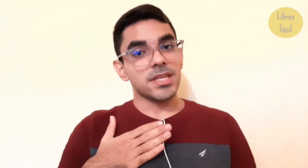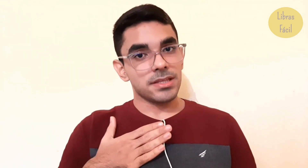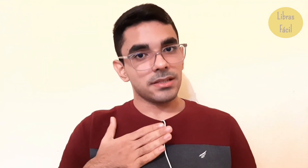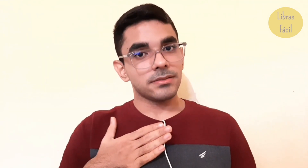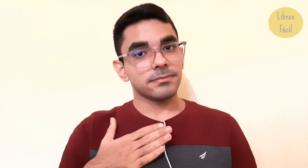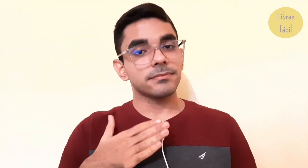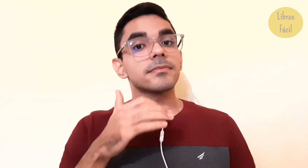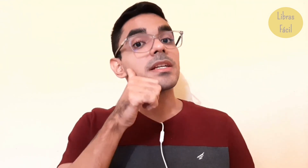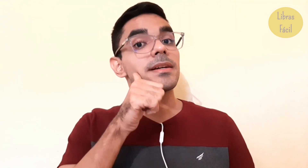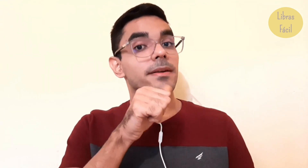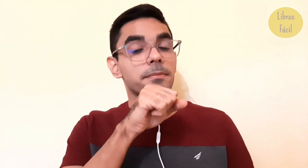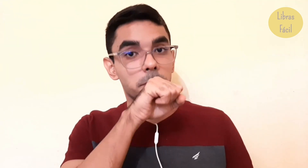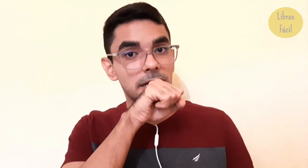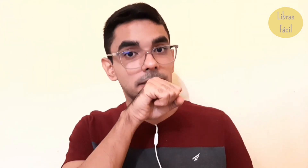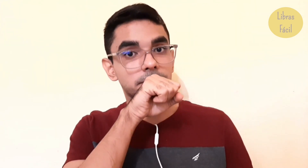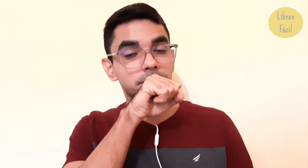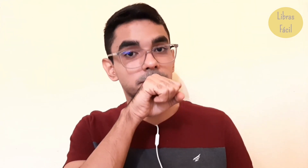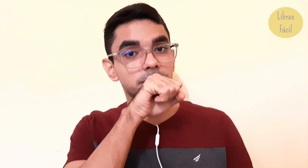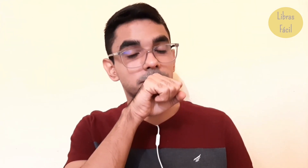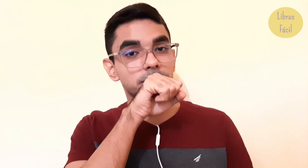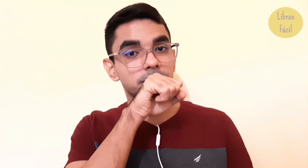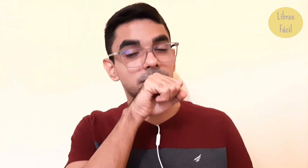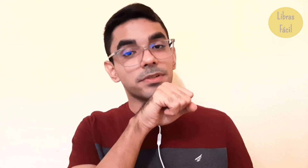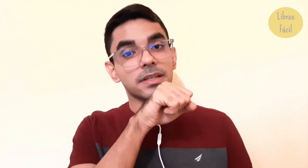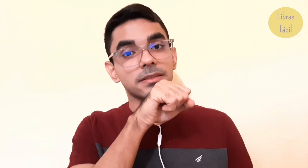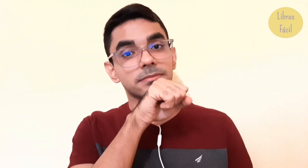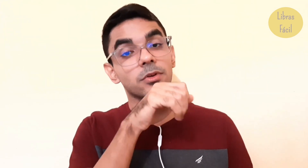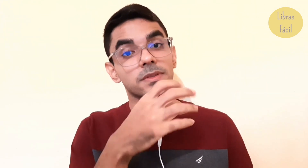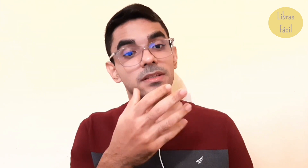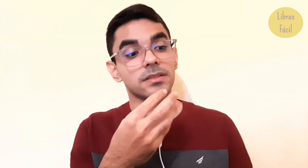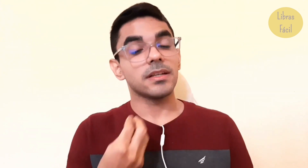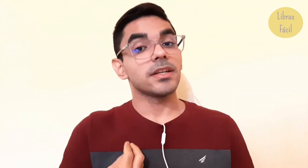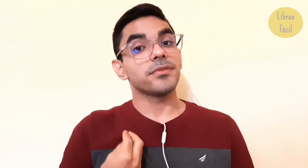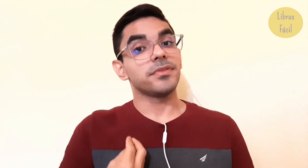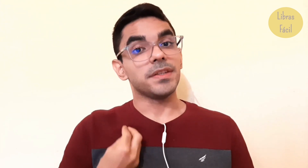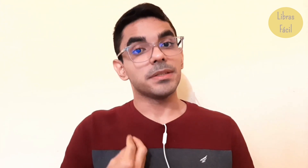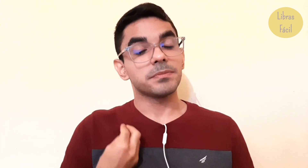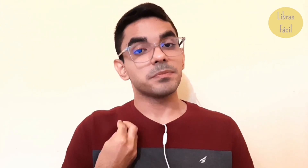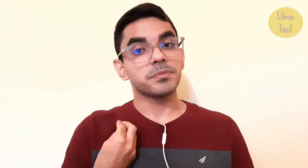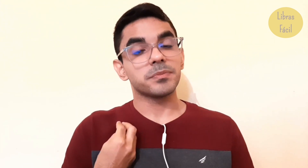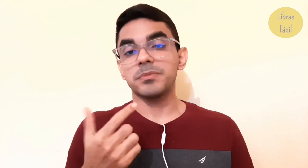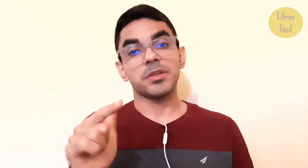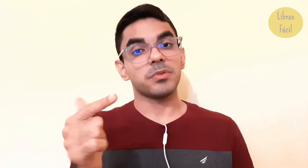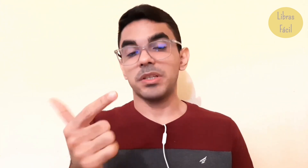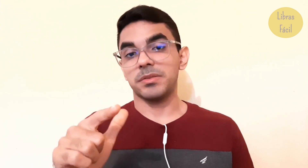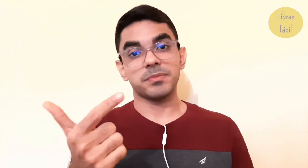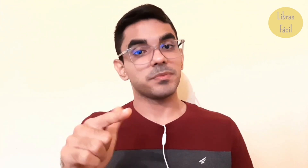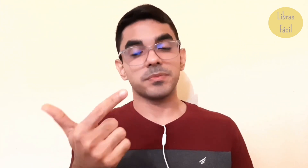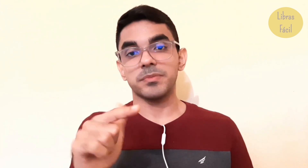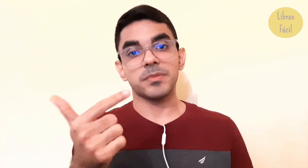Minha mãe não está, ou seja, vida não tem. Aí